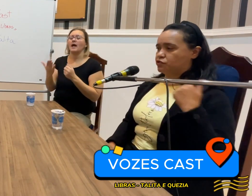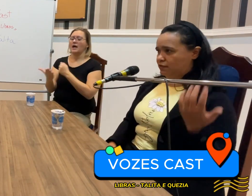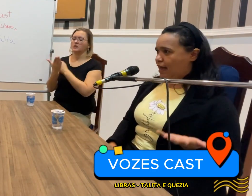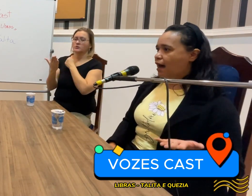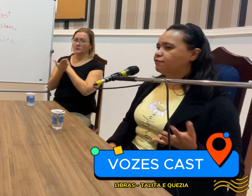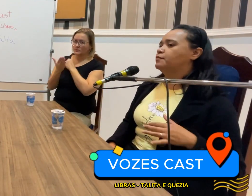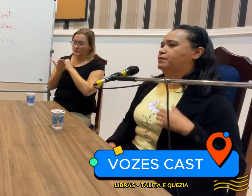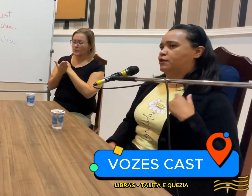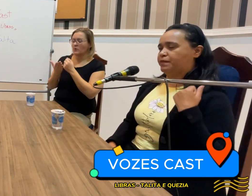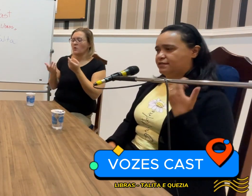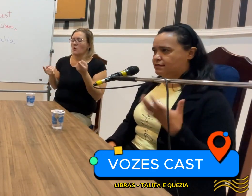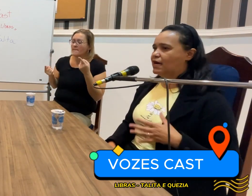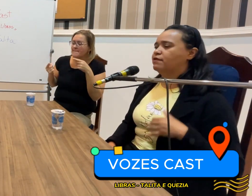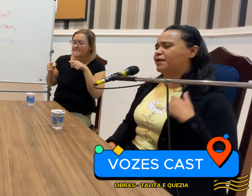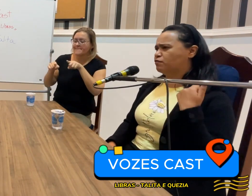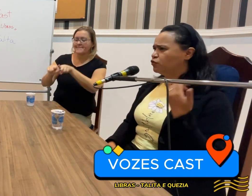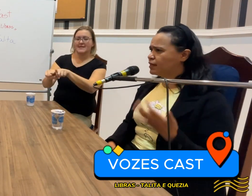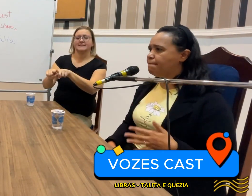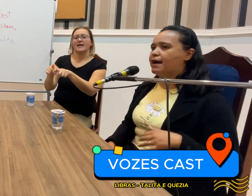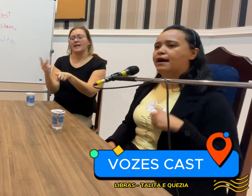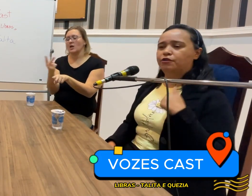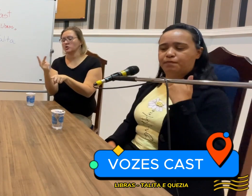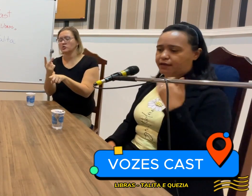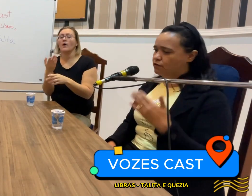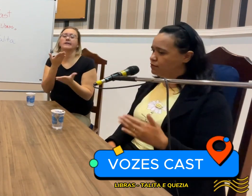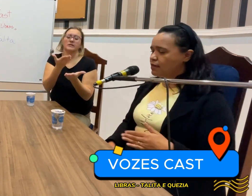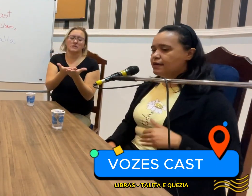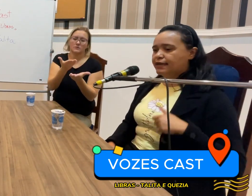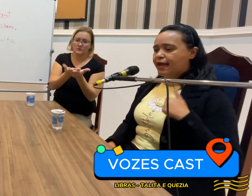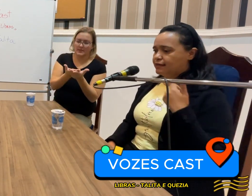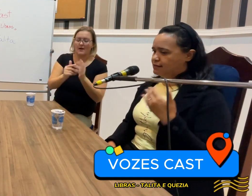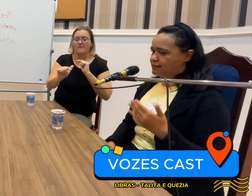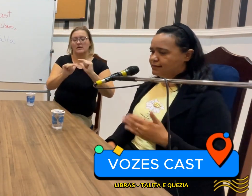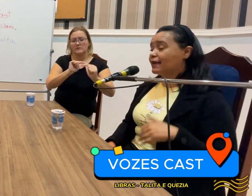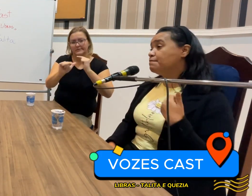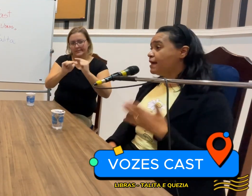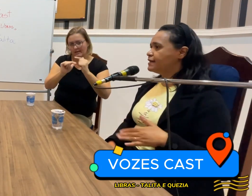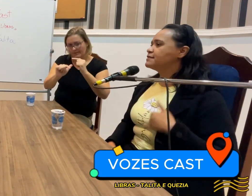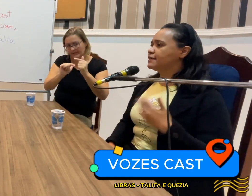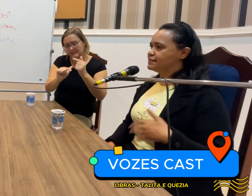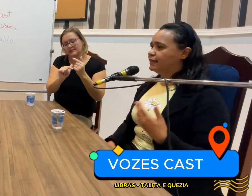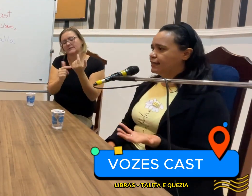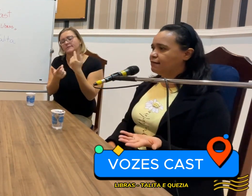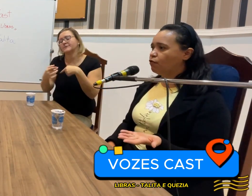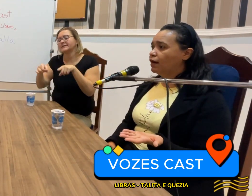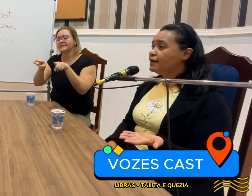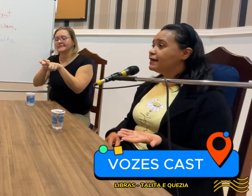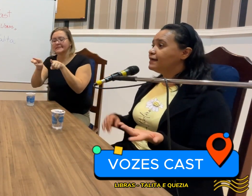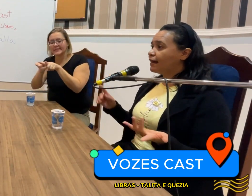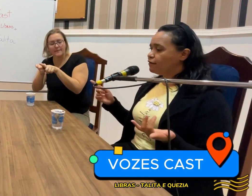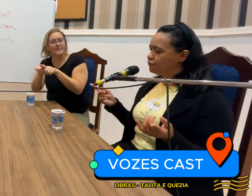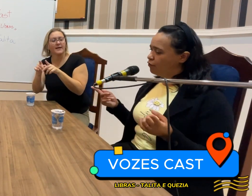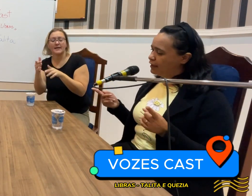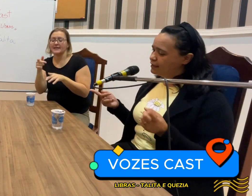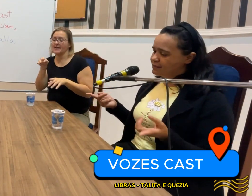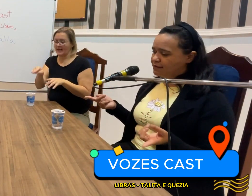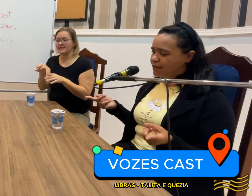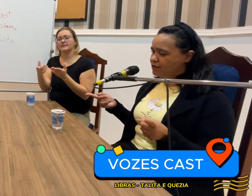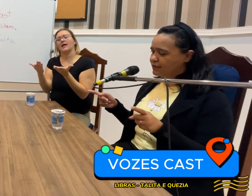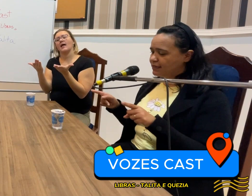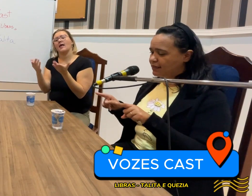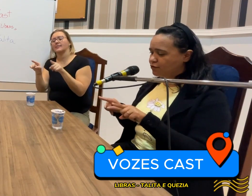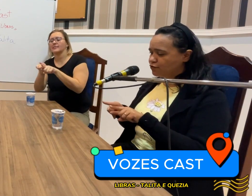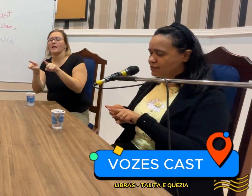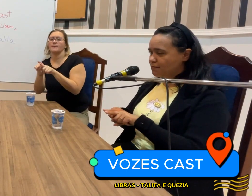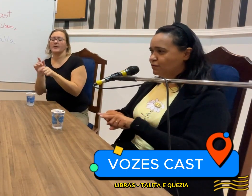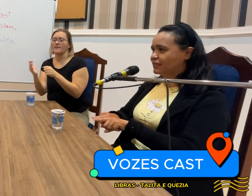Eu estudava porque eu precisava para o meu trabalho, para eu, né, estar imersa nessa língua. Exatamente. E aí foi assim,